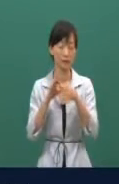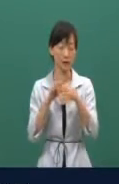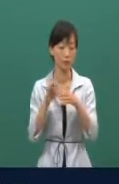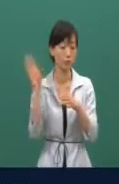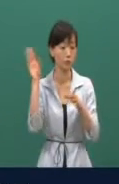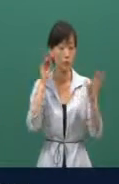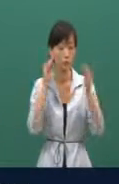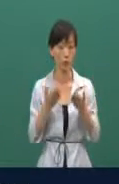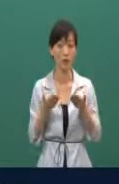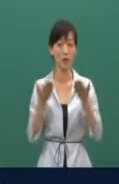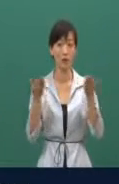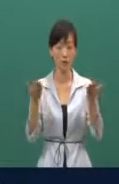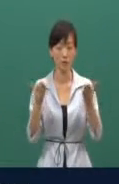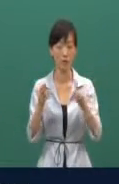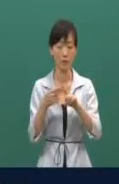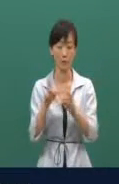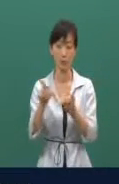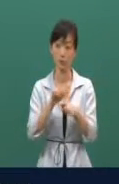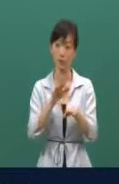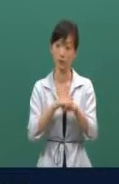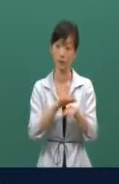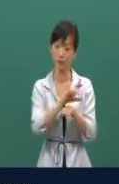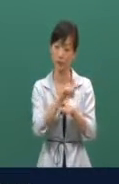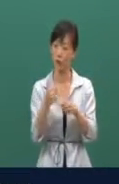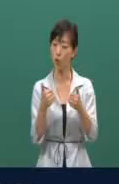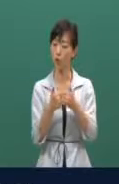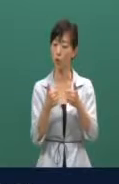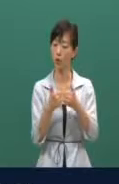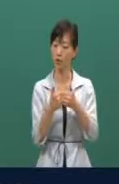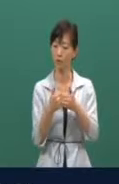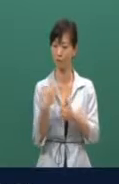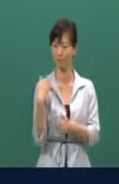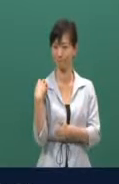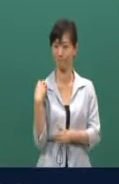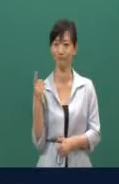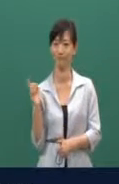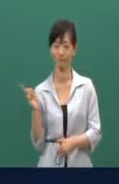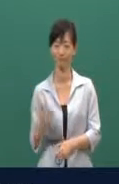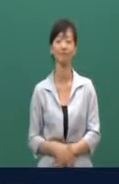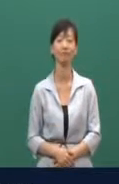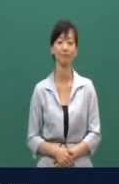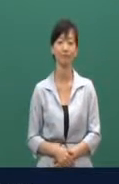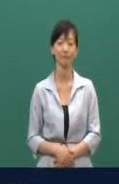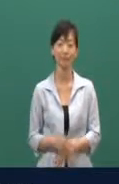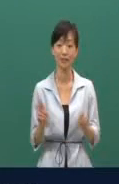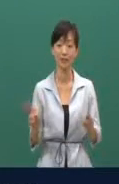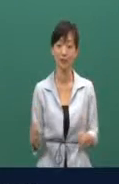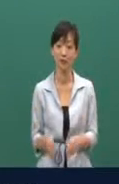補聴器に関する情報提供や使い方などの相談に応じます。